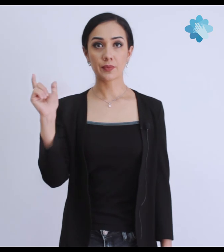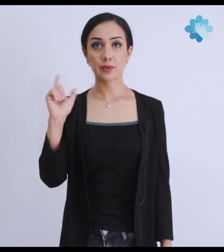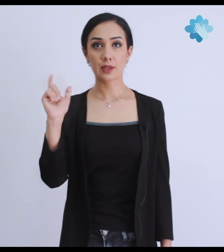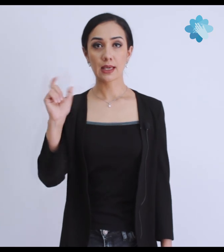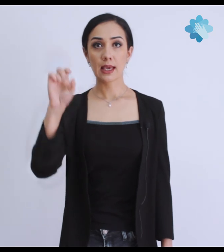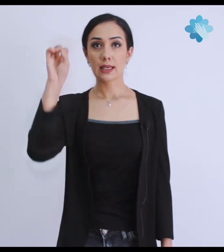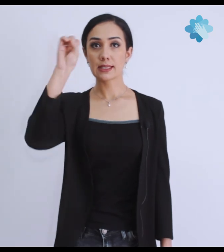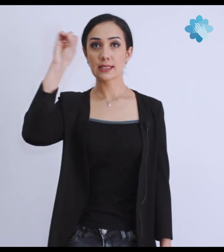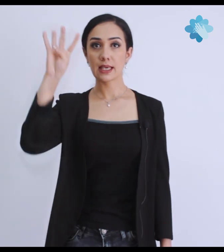серый